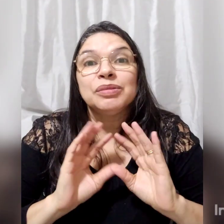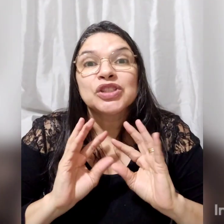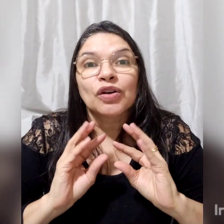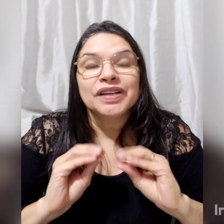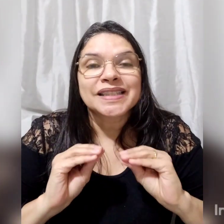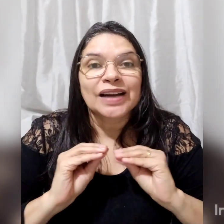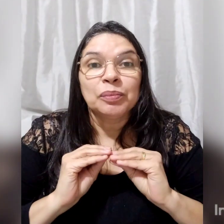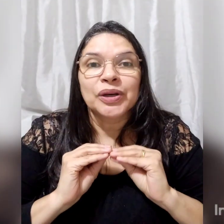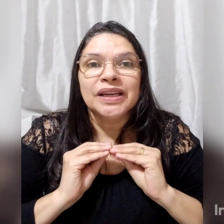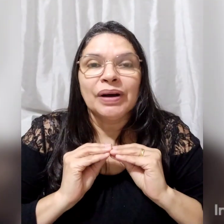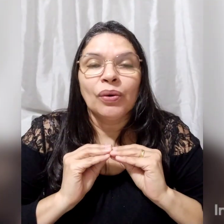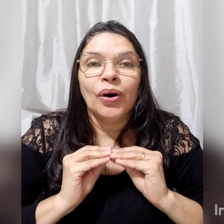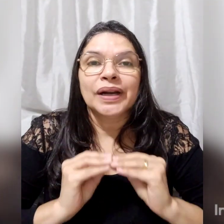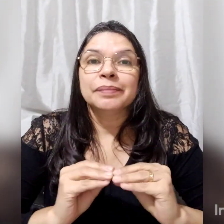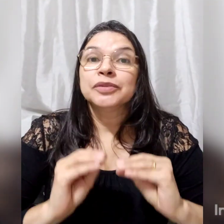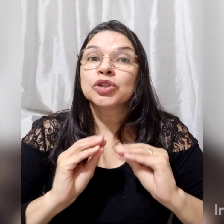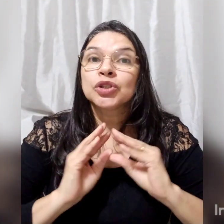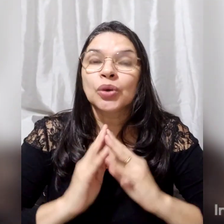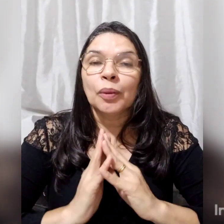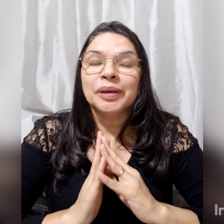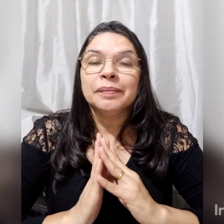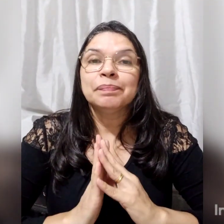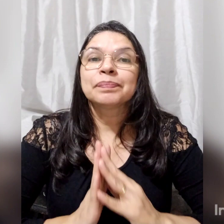vamos conversar um pouquinho agora sobre